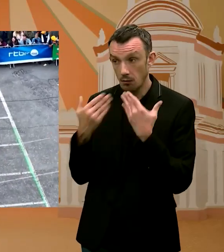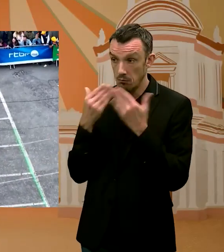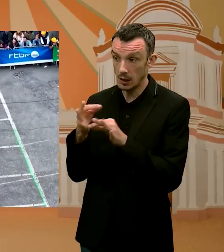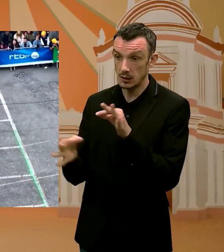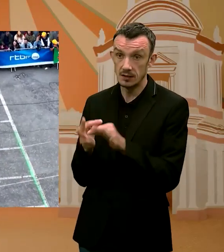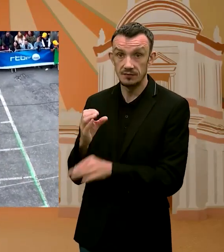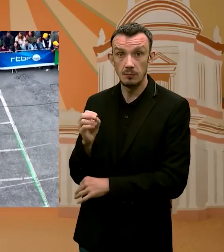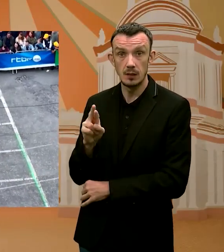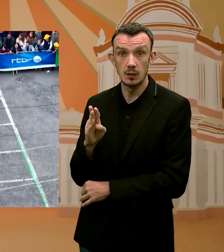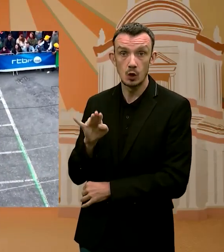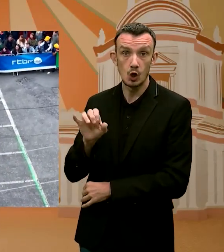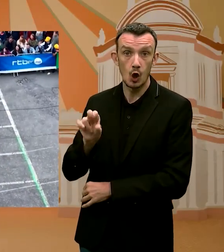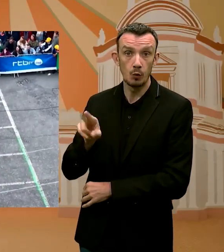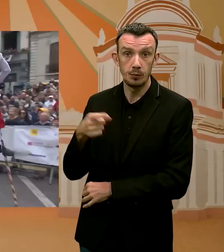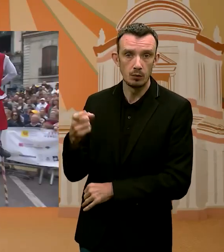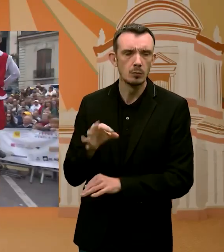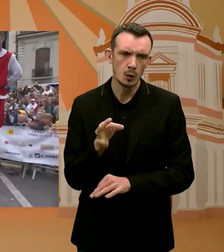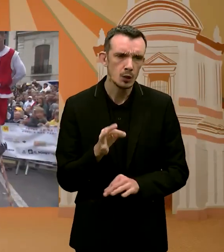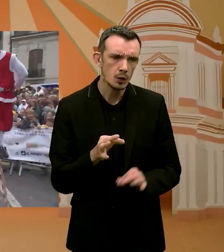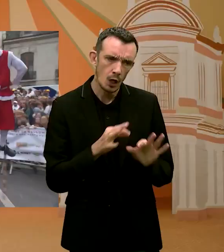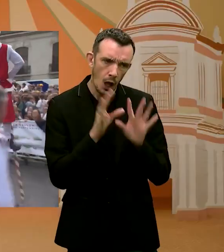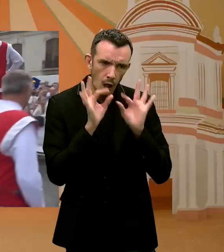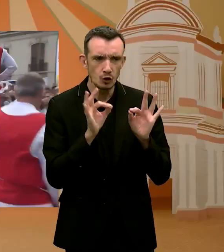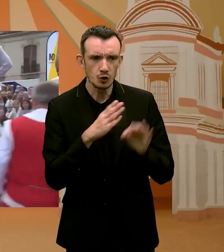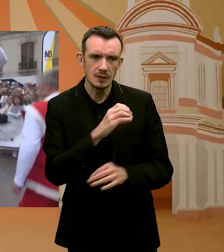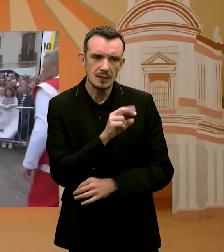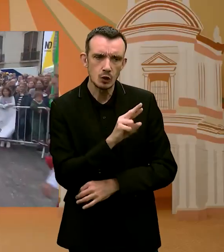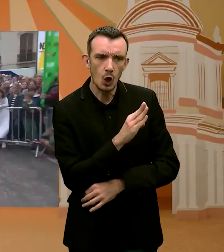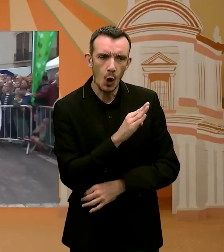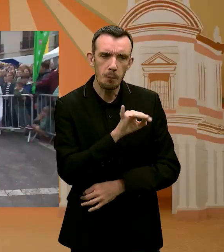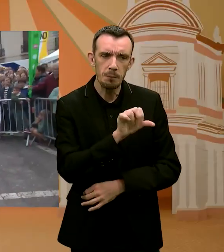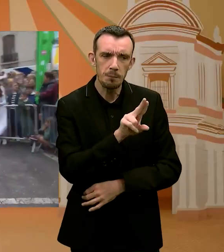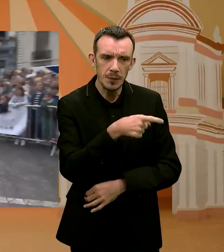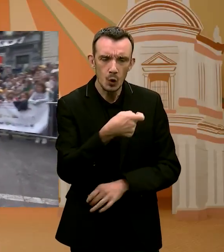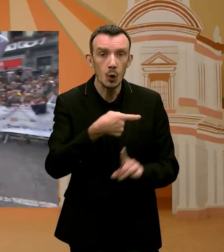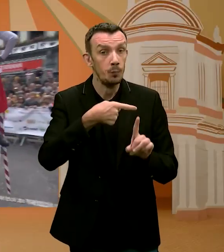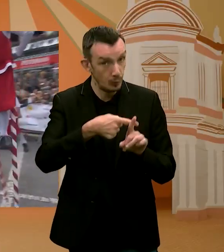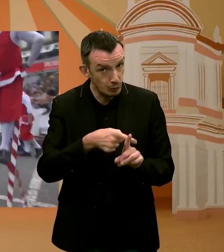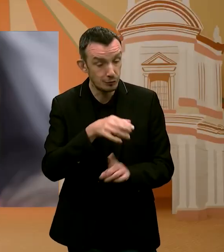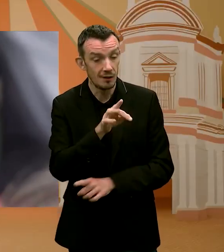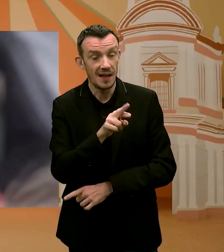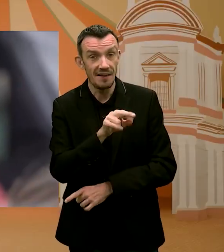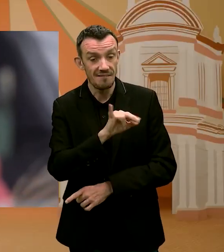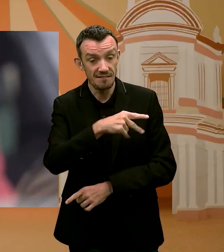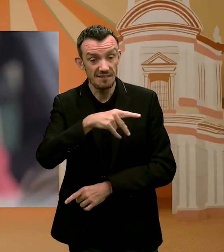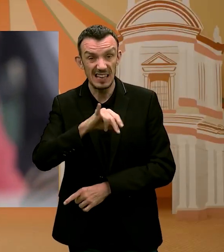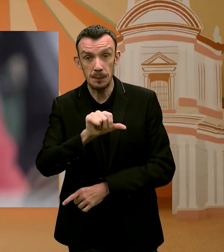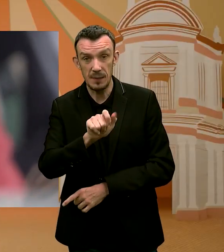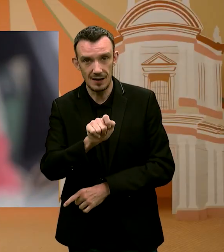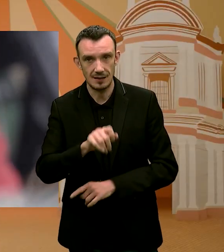Corbiot Fripia, est-ce que c'est Jérémy Fripia. Jérémy Fripia. On voit Frédéric Gillon qui s'approche, qui va donner des instructions. À